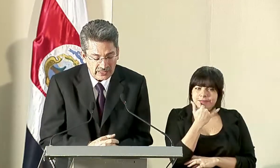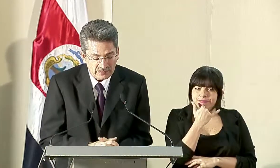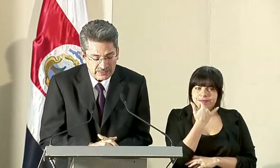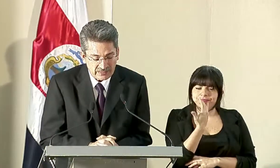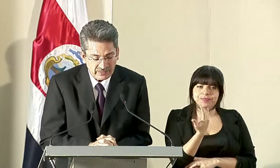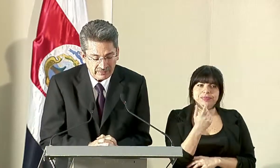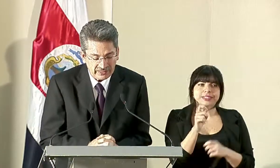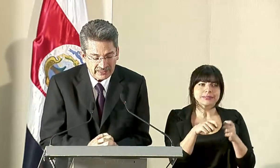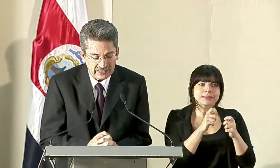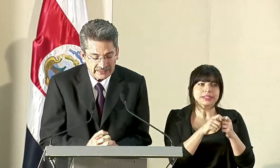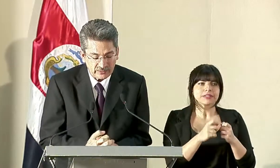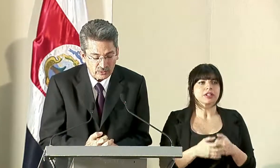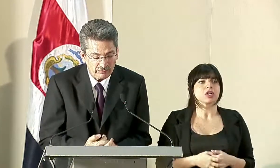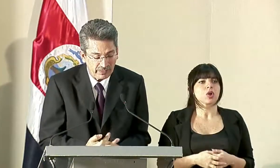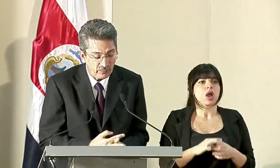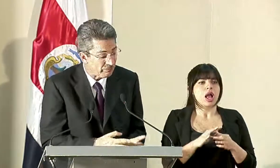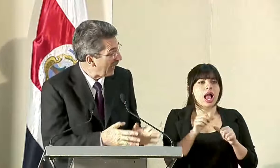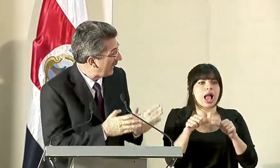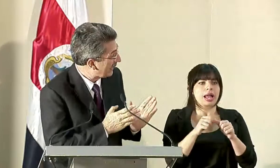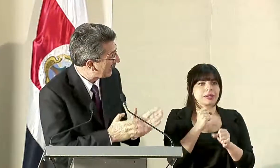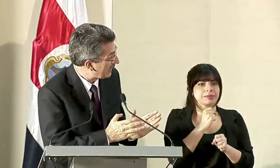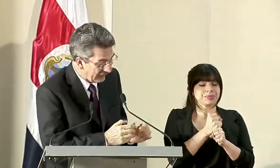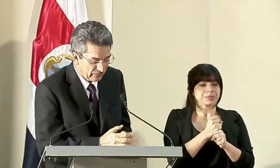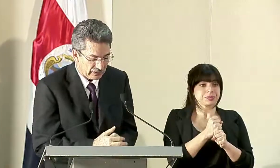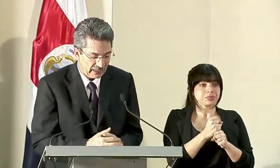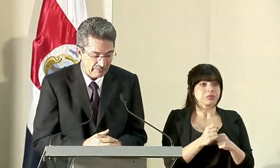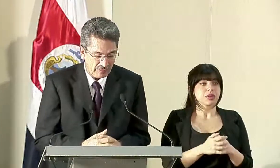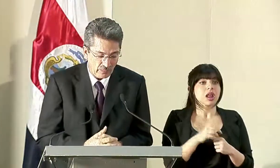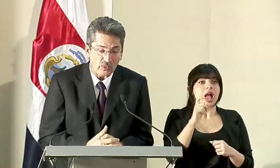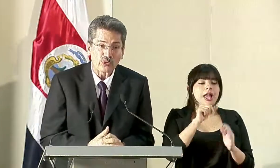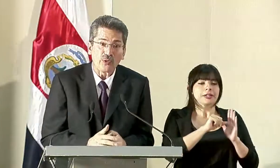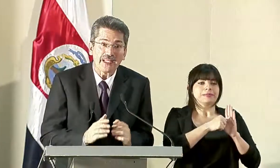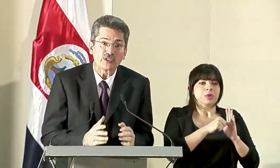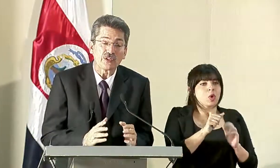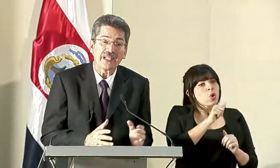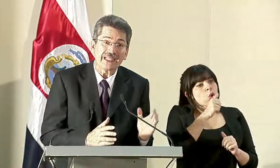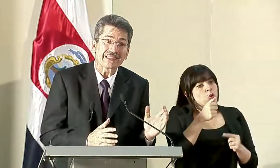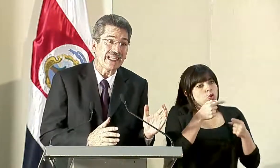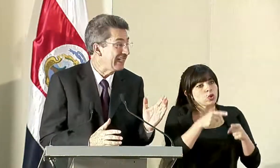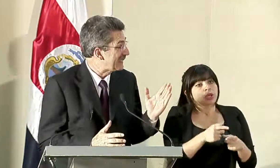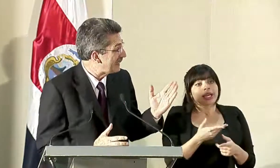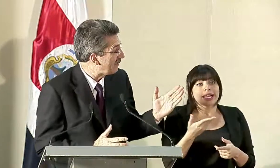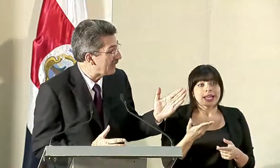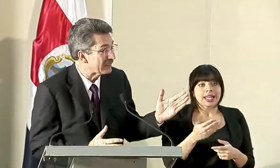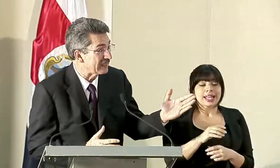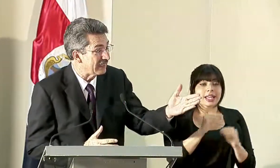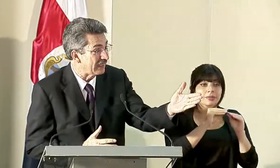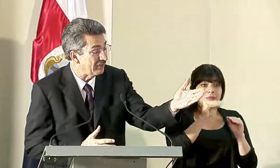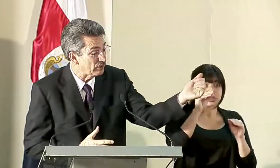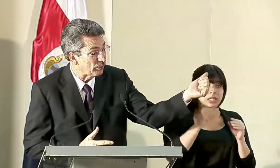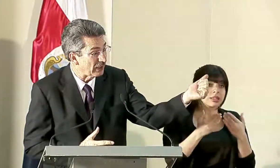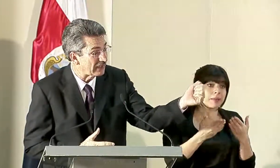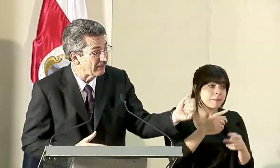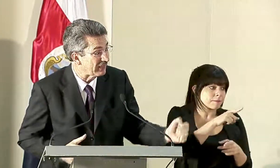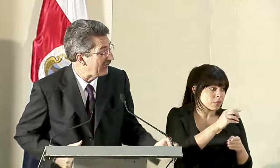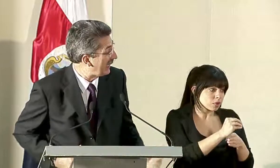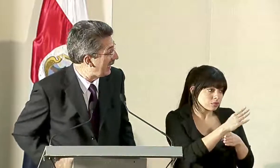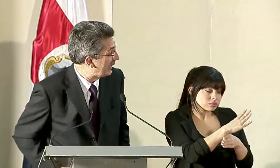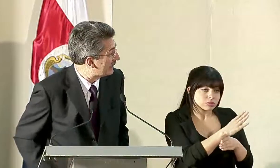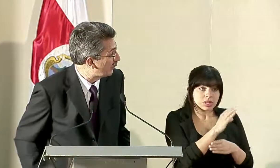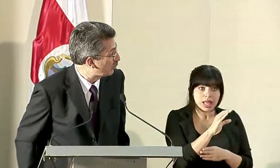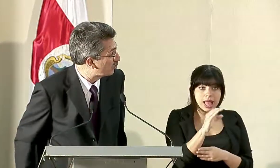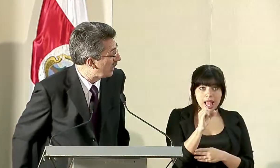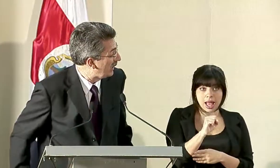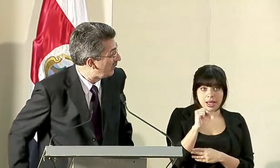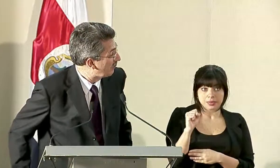pasando específicamente en el sector empleo. Hay que recalcar otro hecho, es que en las cifras, y tal vez nos pone las cifras de la